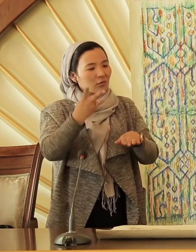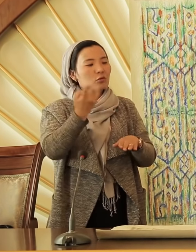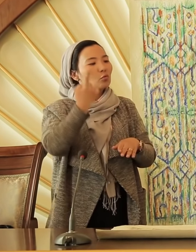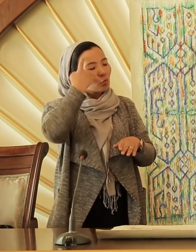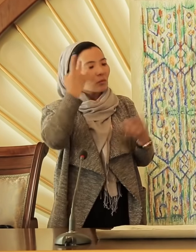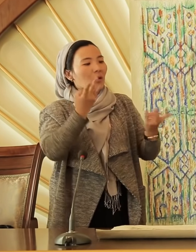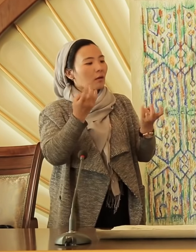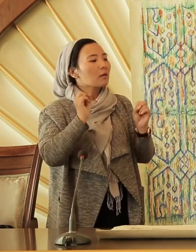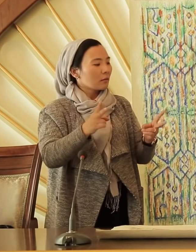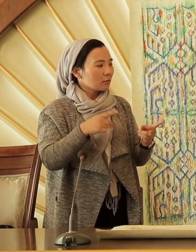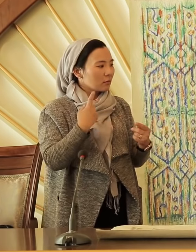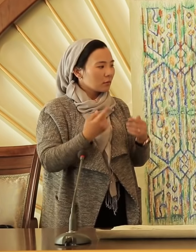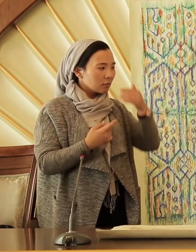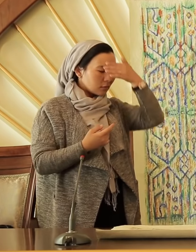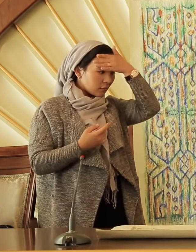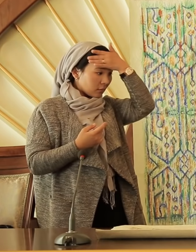hadis